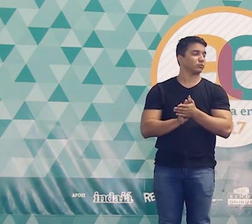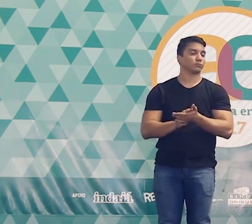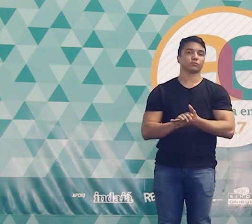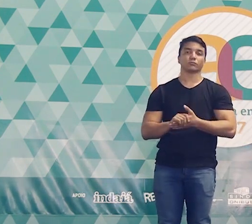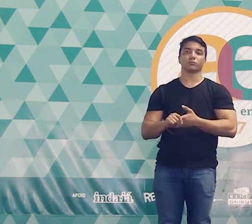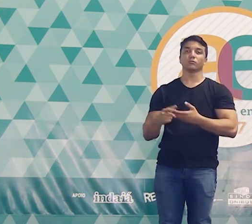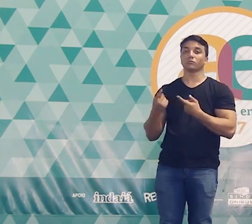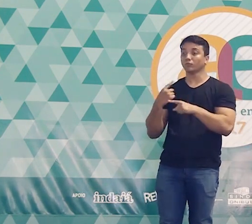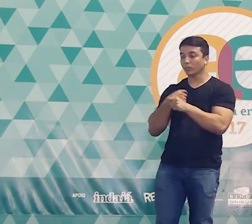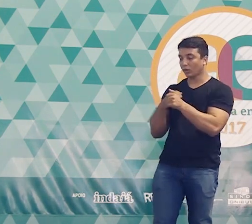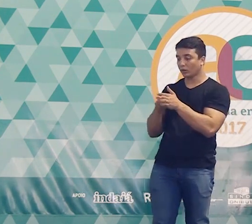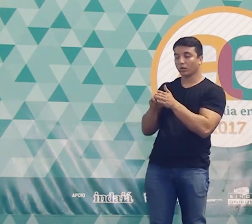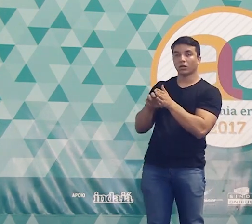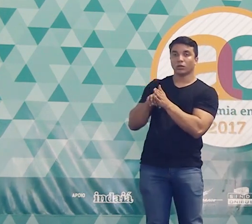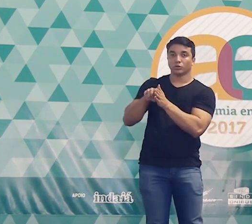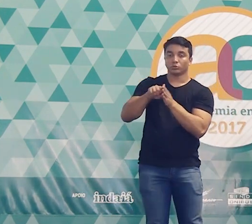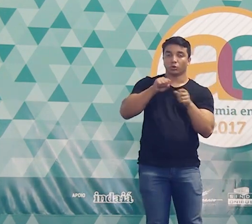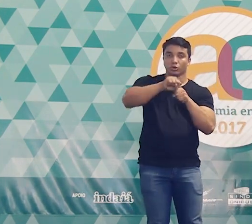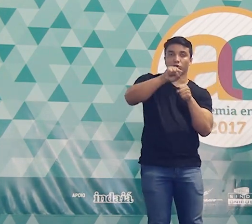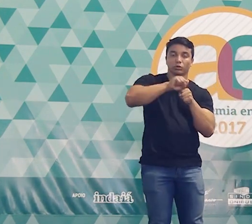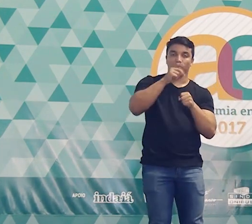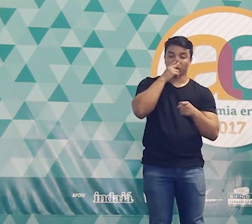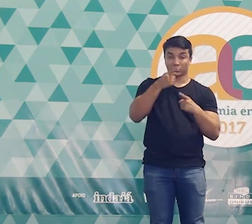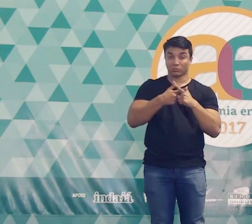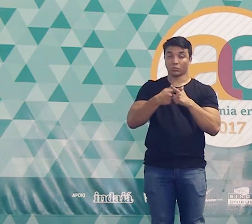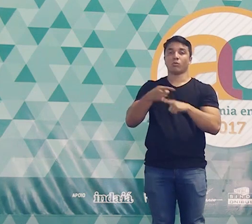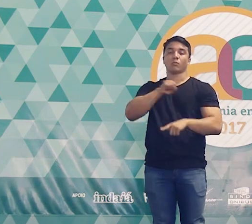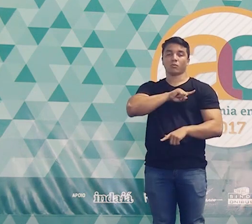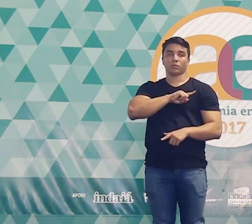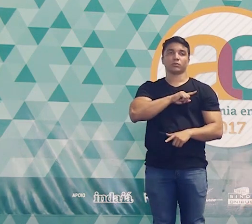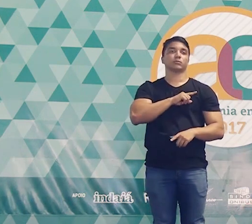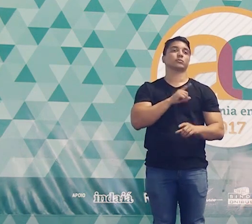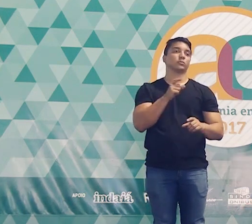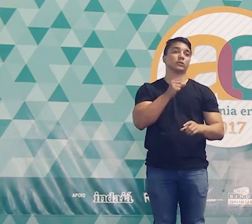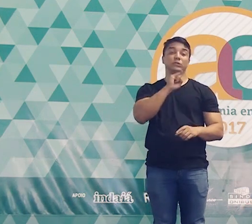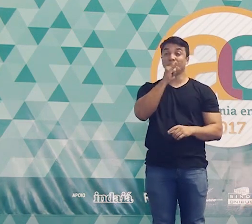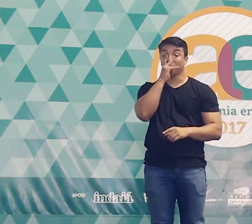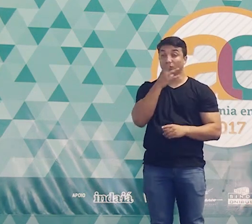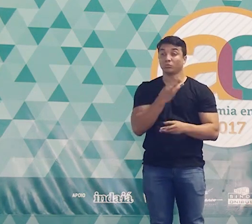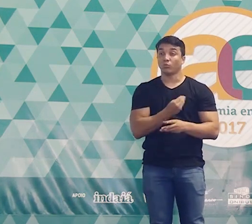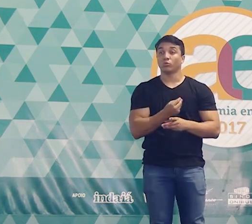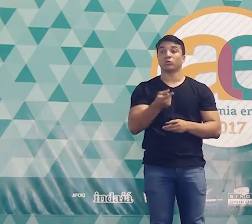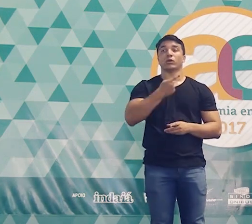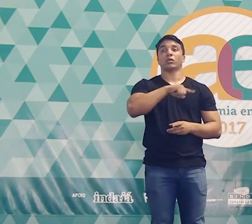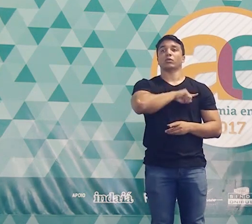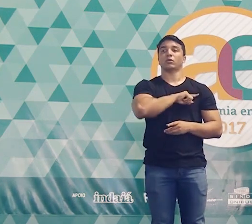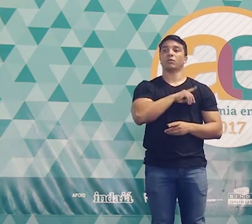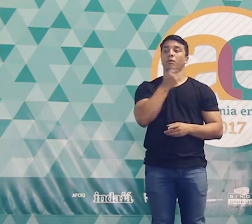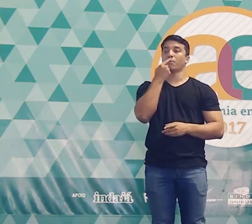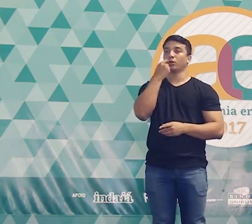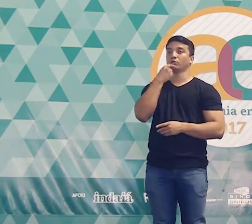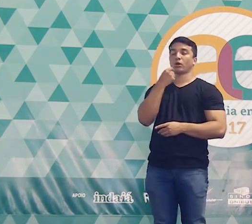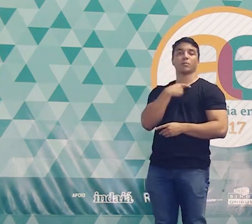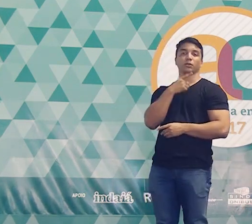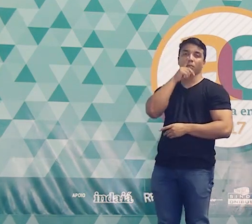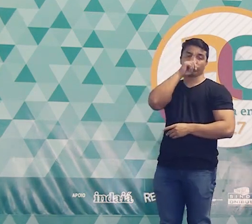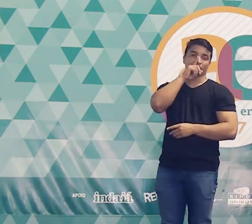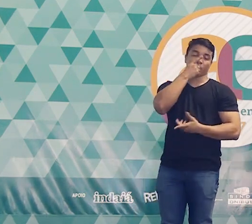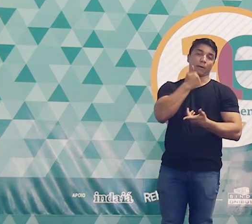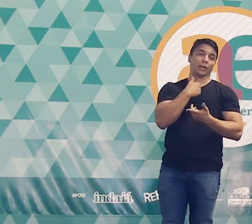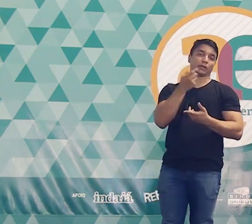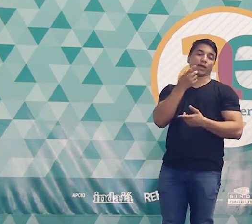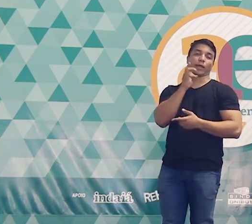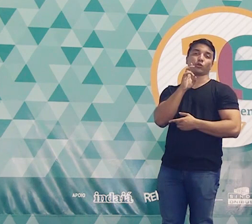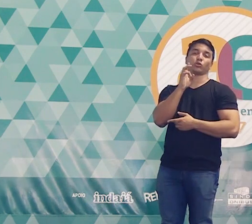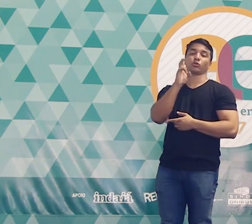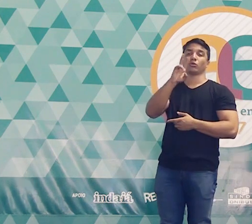Os antibióticos tomados por um longo período são prejudiciais à saúde? Sim. Tudo que você toma, assim, ó, o antibiótico é um medicamento, é um tóxico, é uma